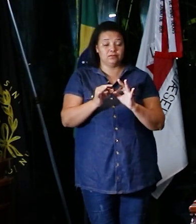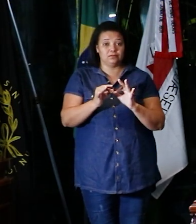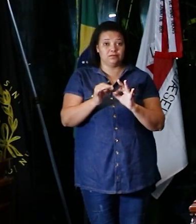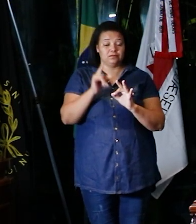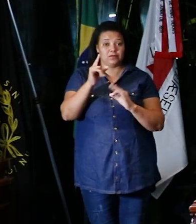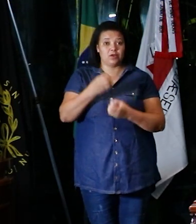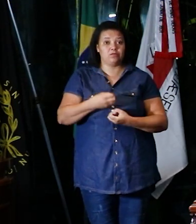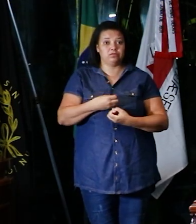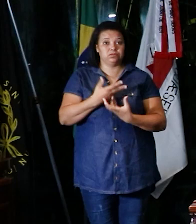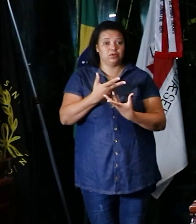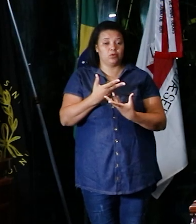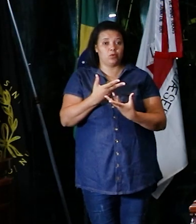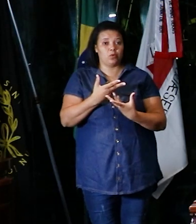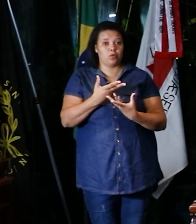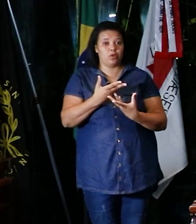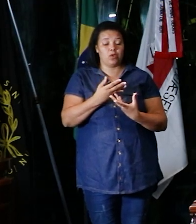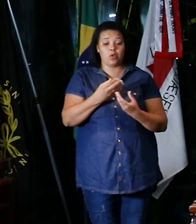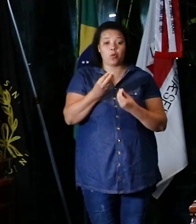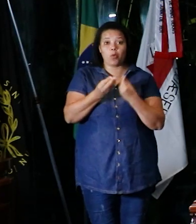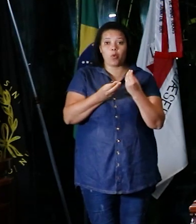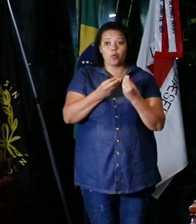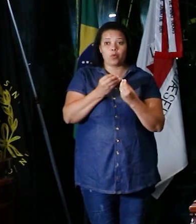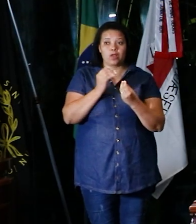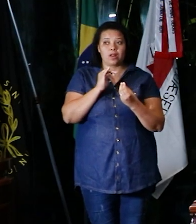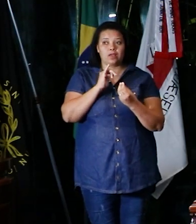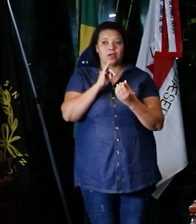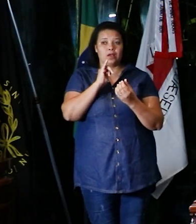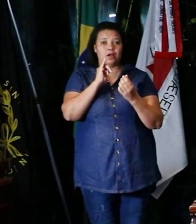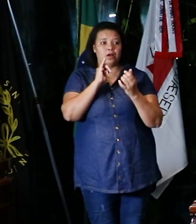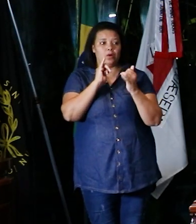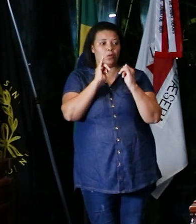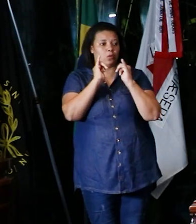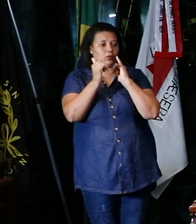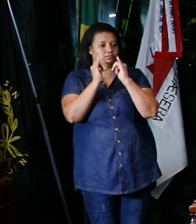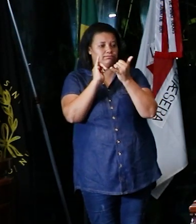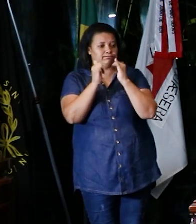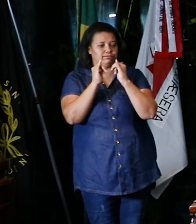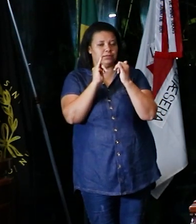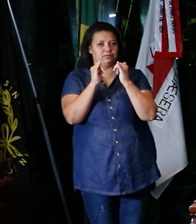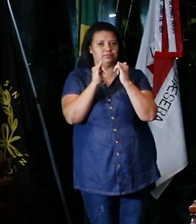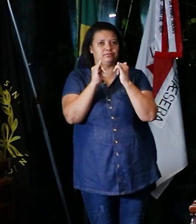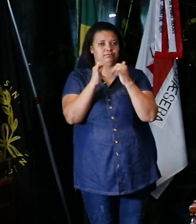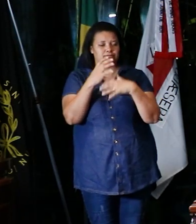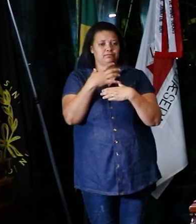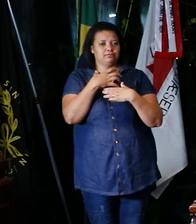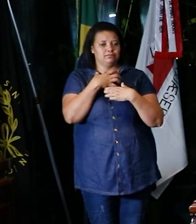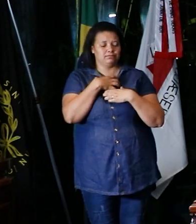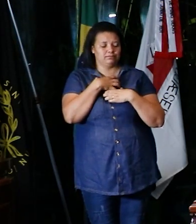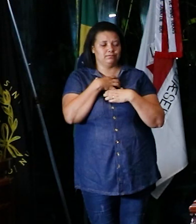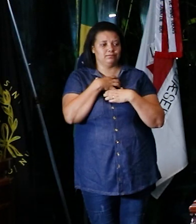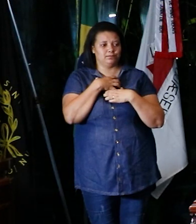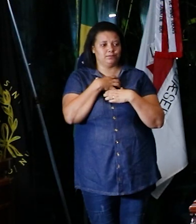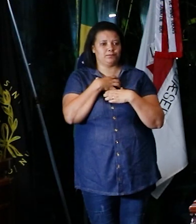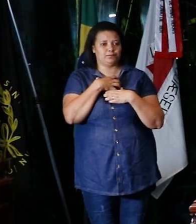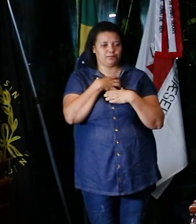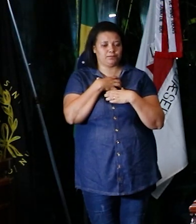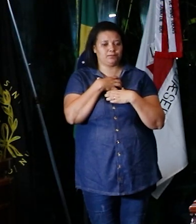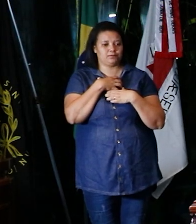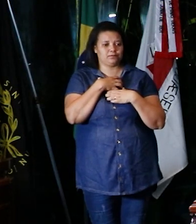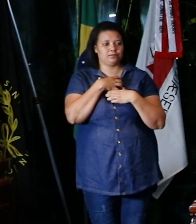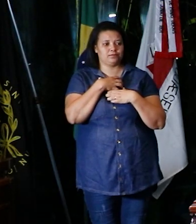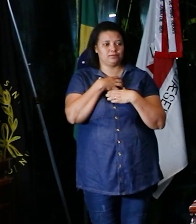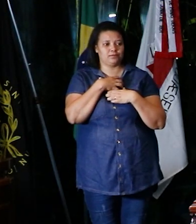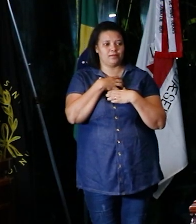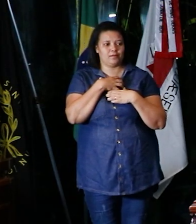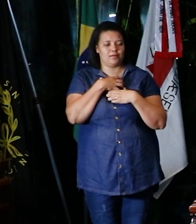o ritmo, a forma como ele contou, então aquilo me comoveu muito. Então, essa questão, que eu acho que isso é um